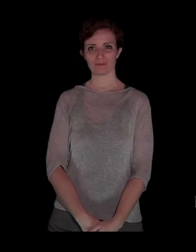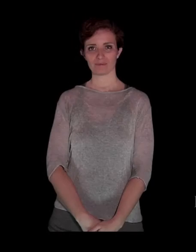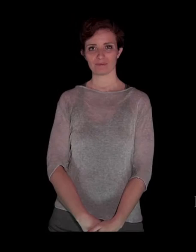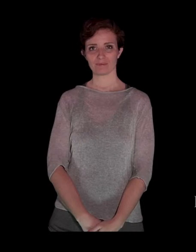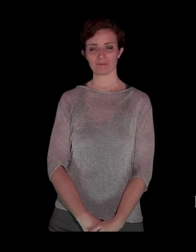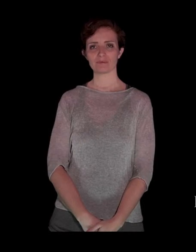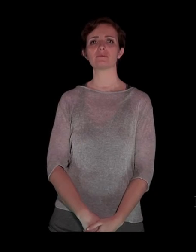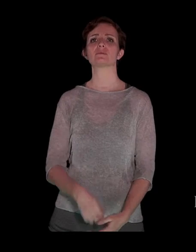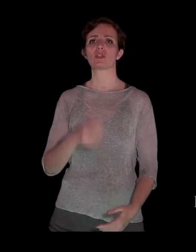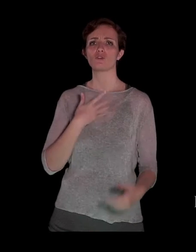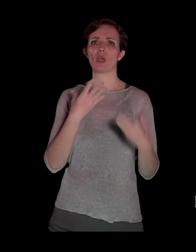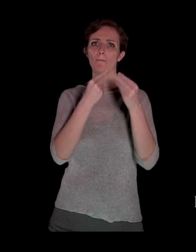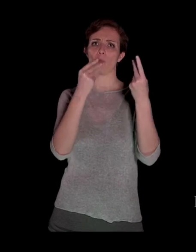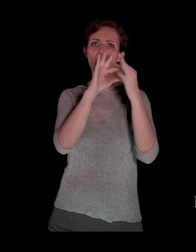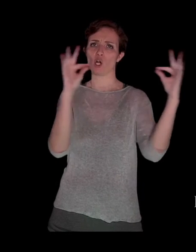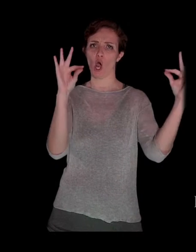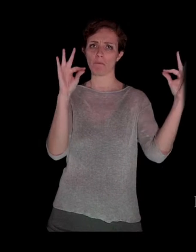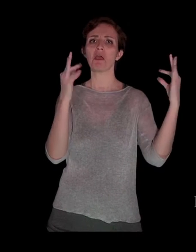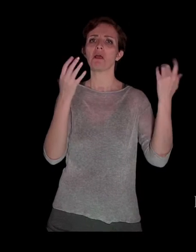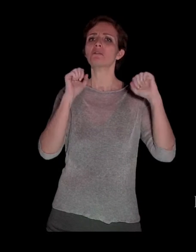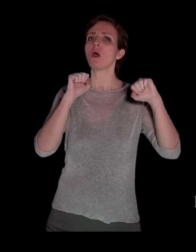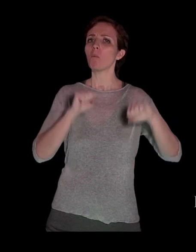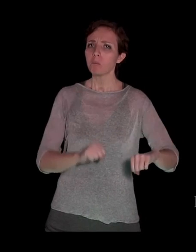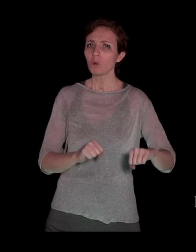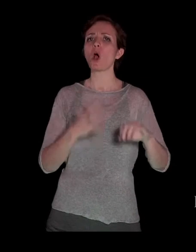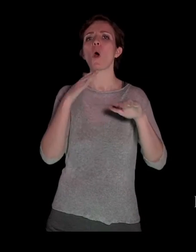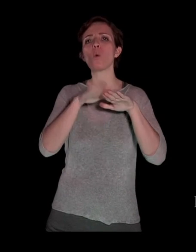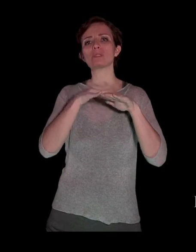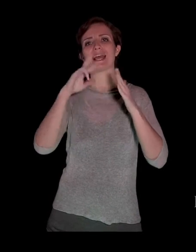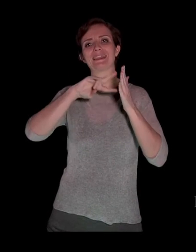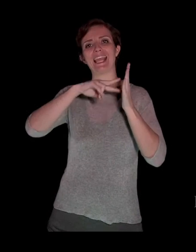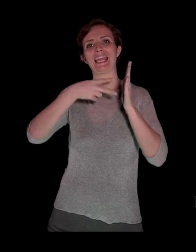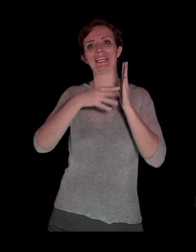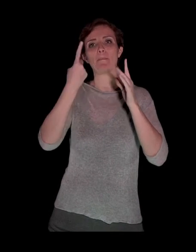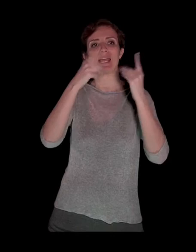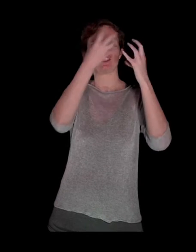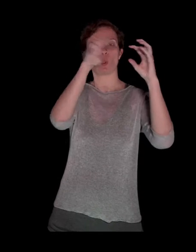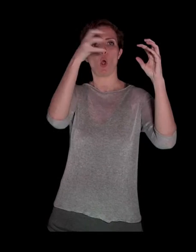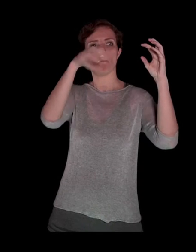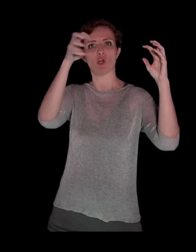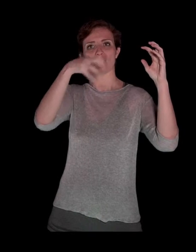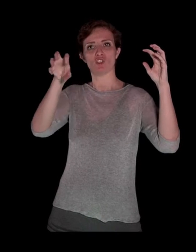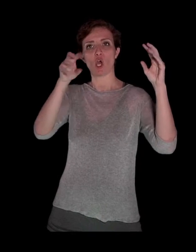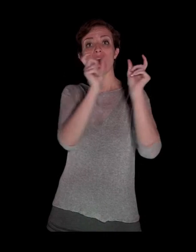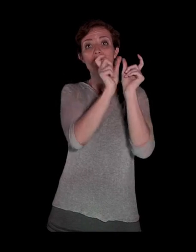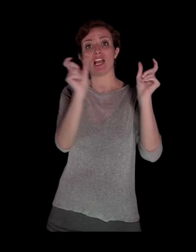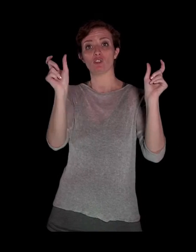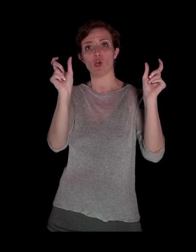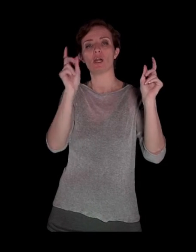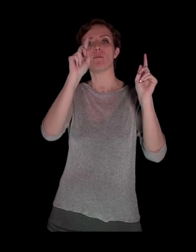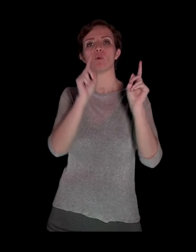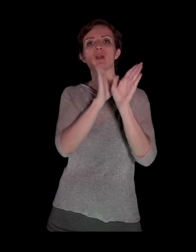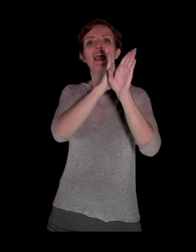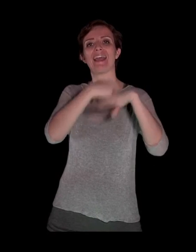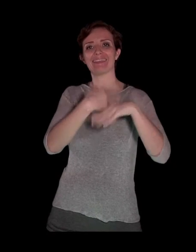dato un polinomio in diverse circostanze è possibile andare a utilizzare una tecnica che è quella della scomposizione in fattori del polinomio detta anche